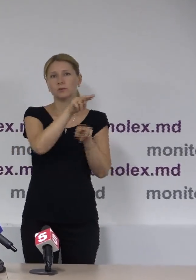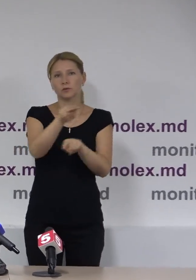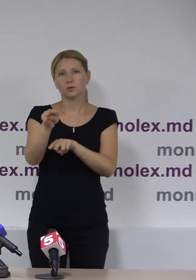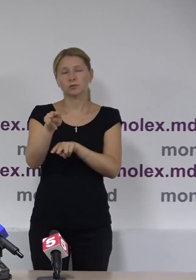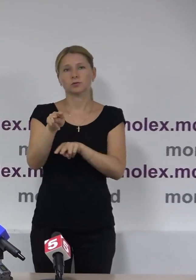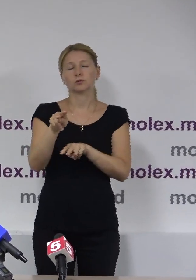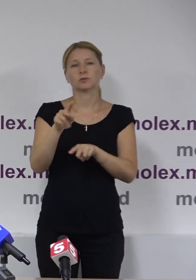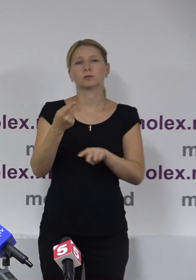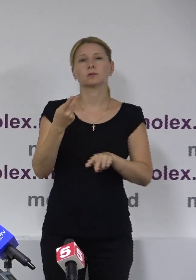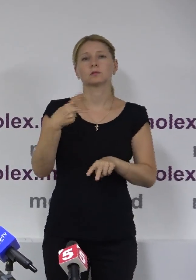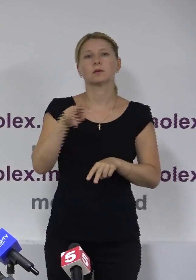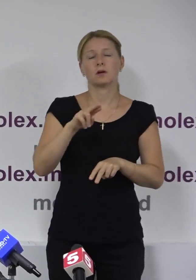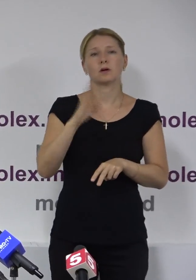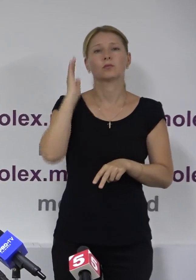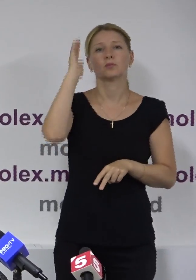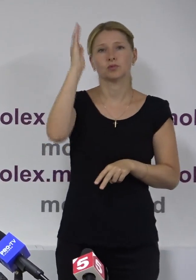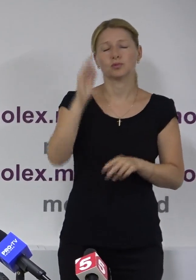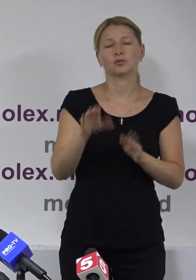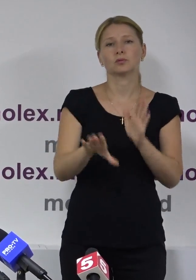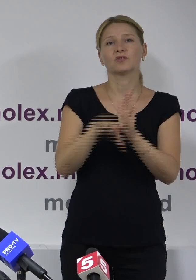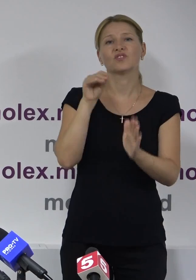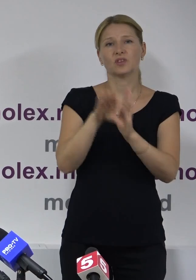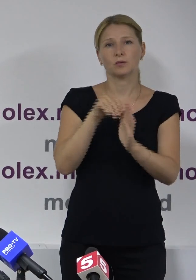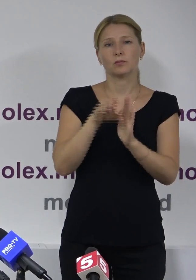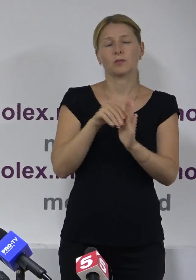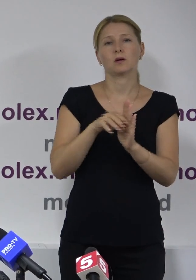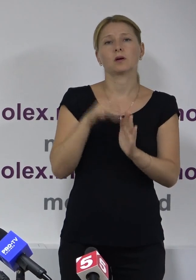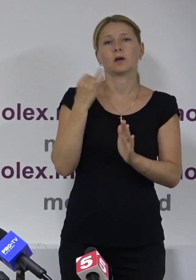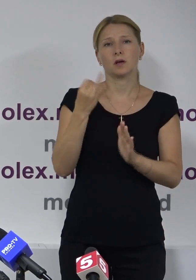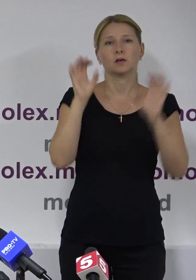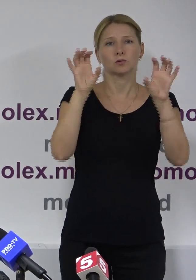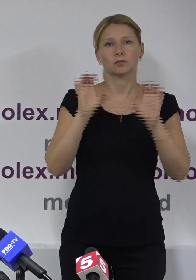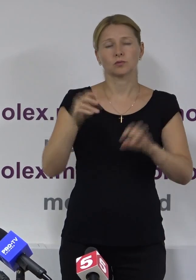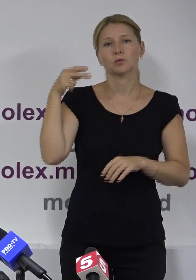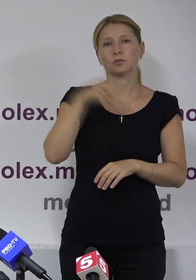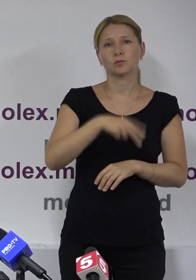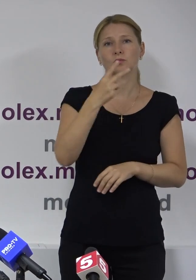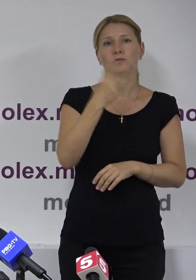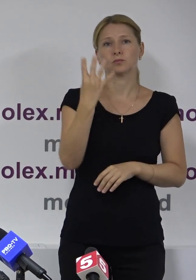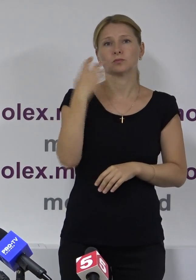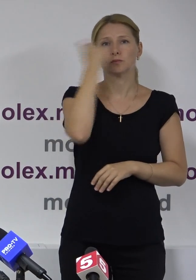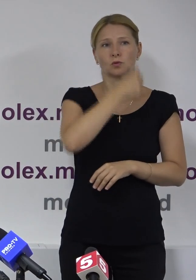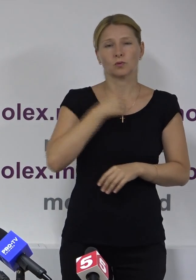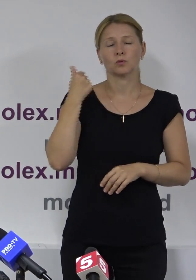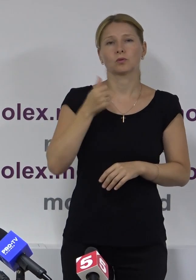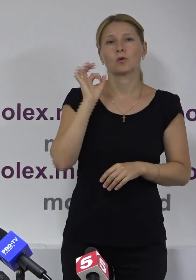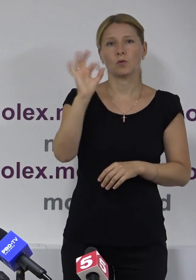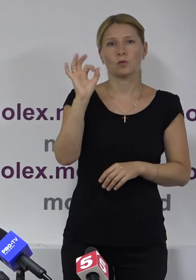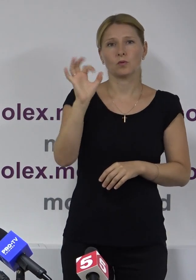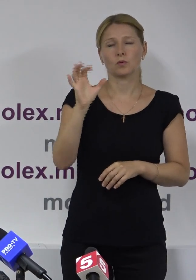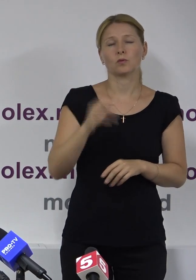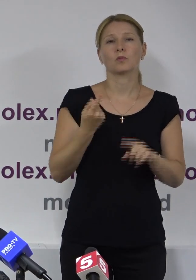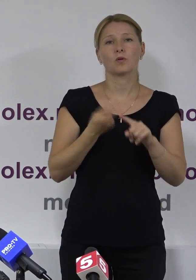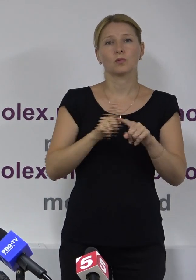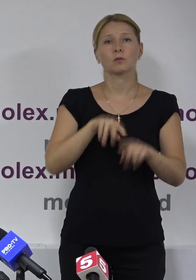pentru alegerile prezidențiale și referendumul constituțional din 20 octombrie 2024. Misiunea de